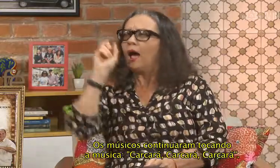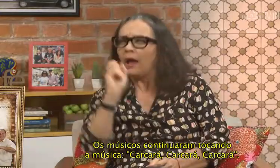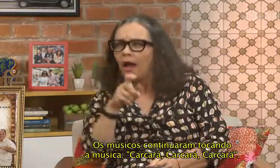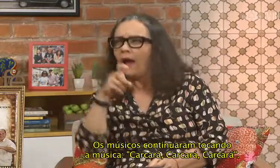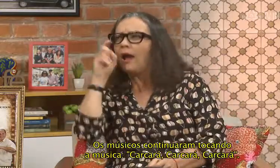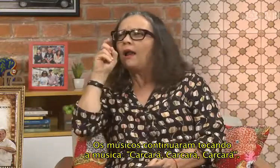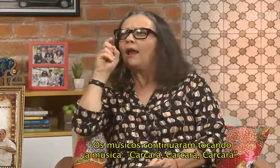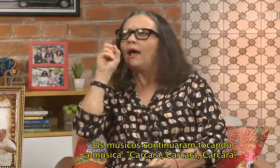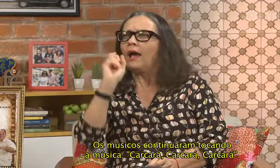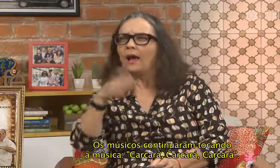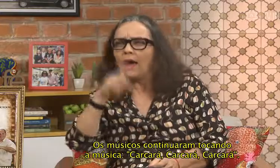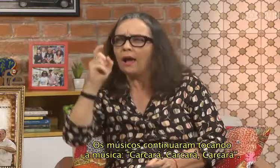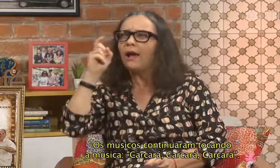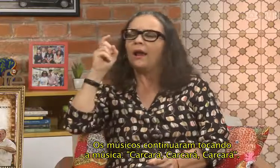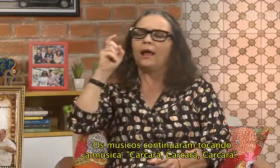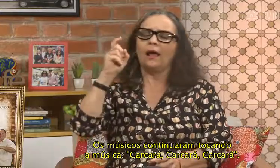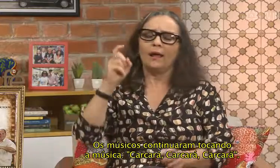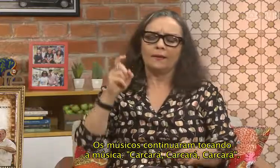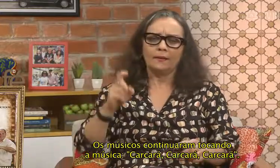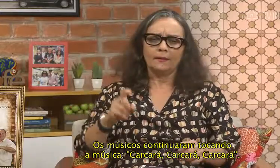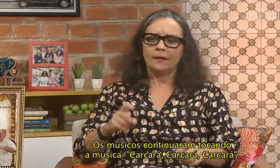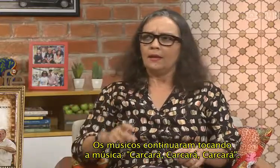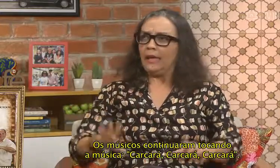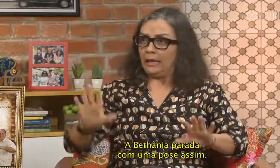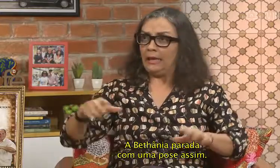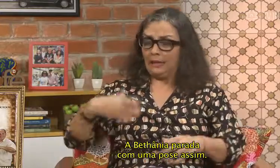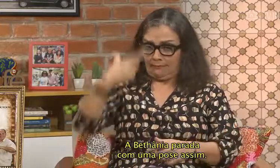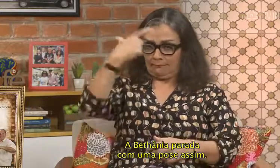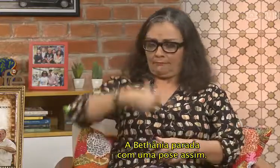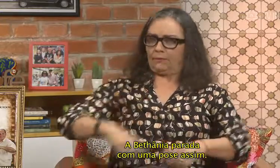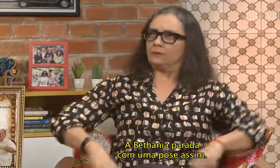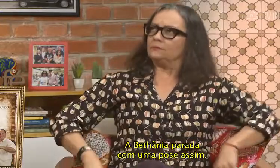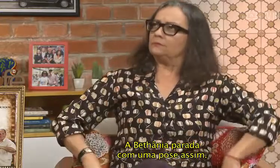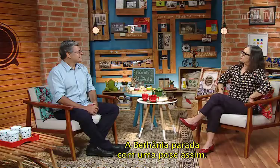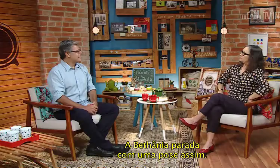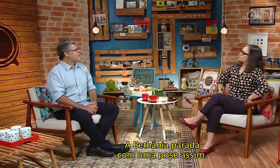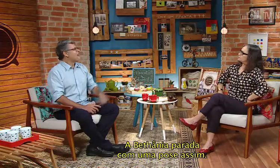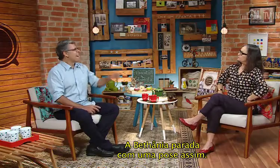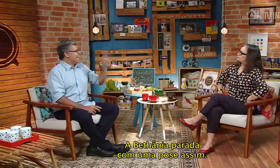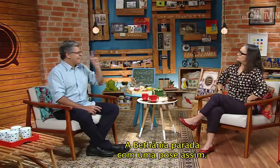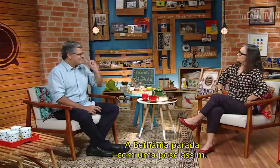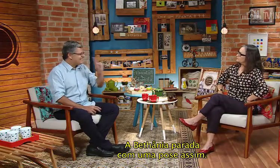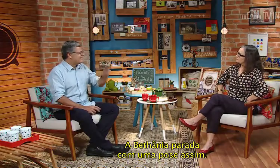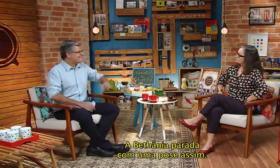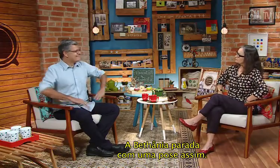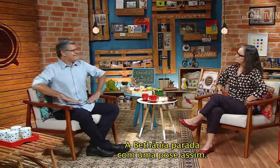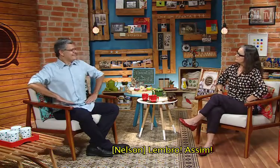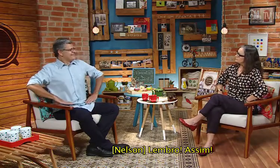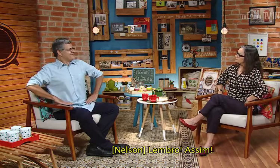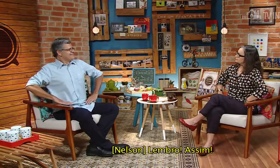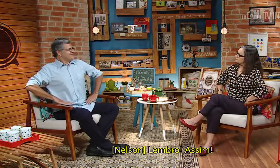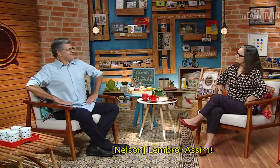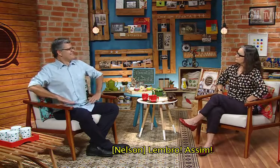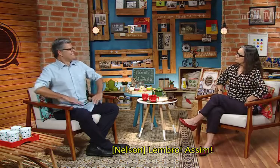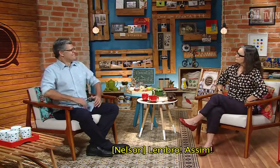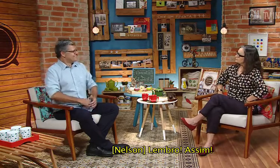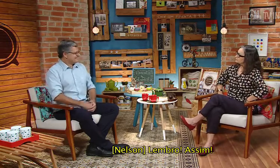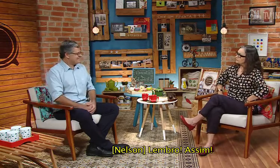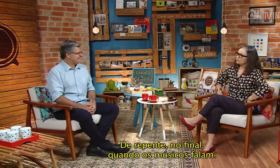carcará, carcará, carcará A Bethânia parada com uma pose assim, né? Lembro Assim E de